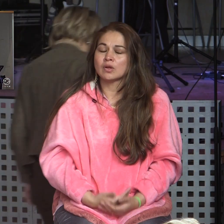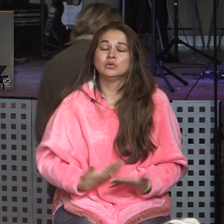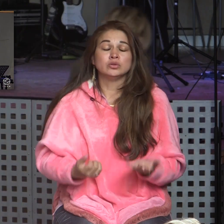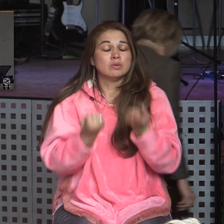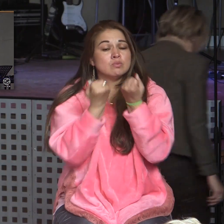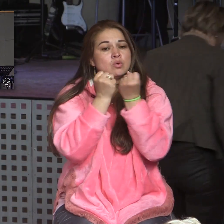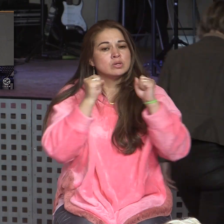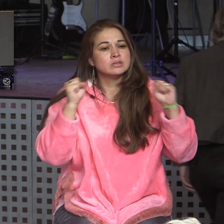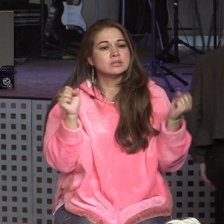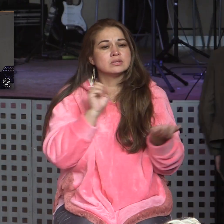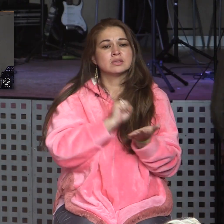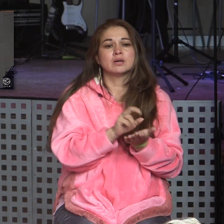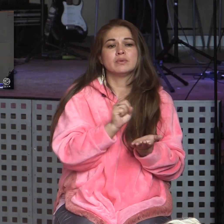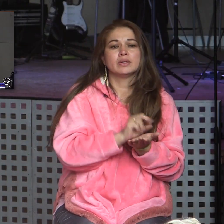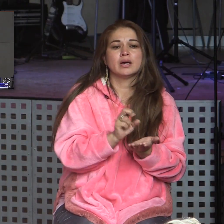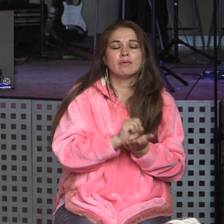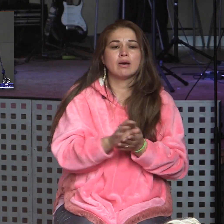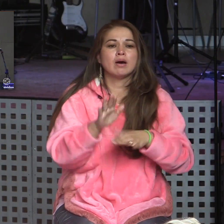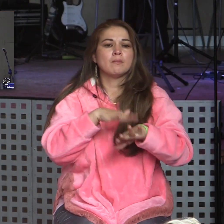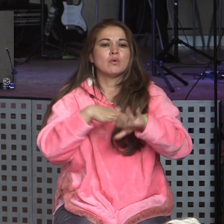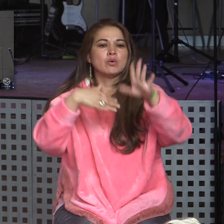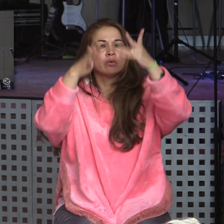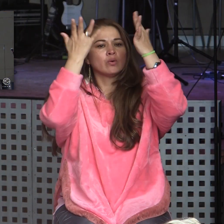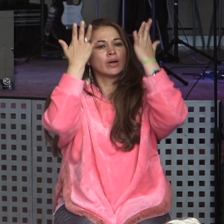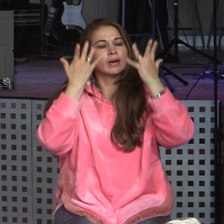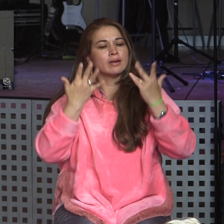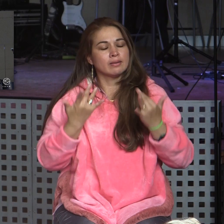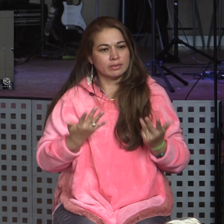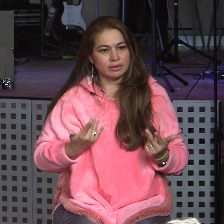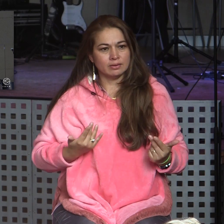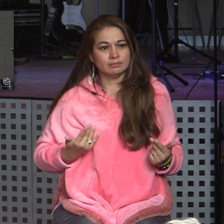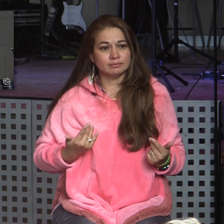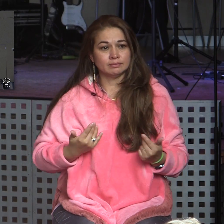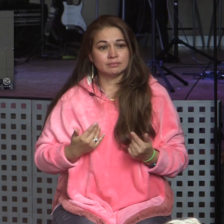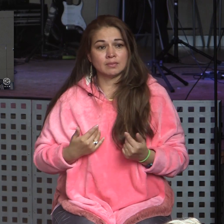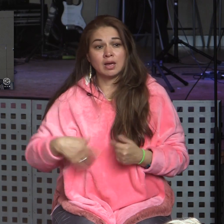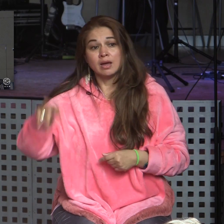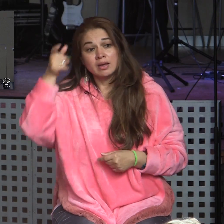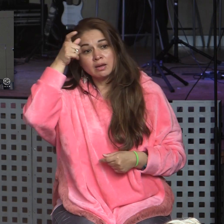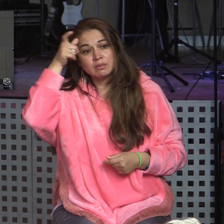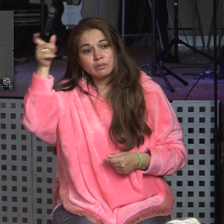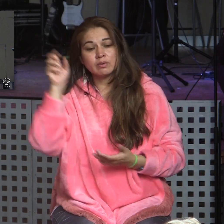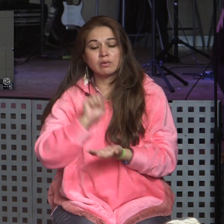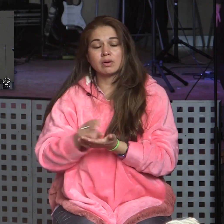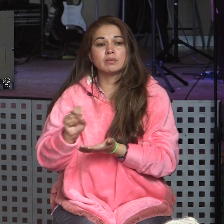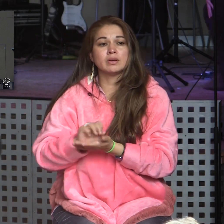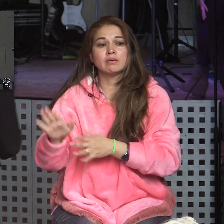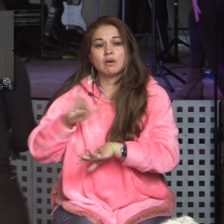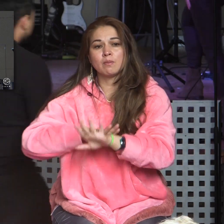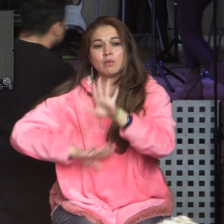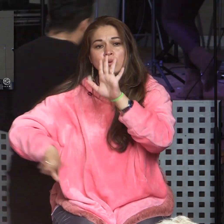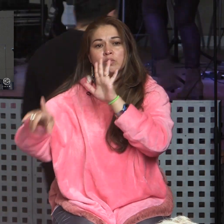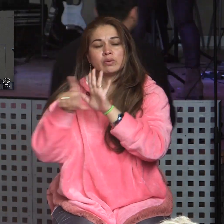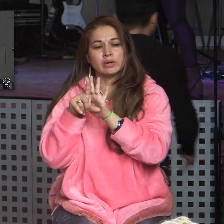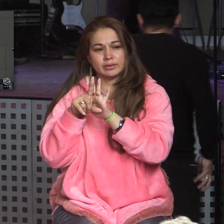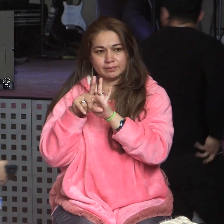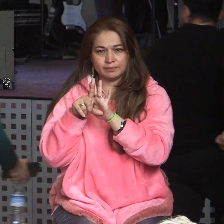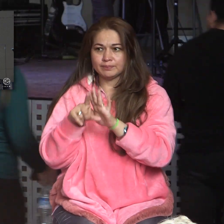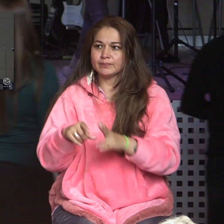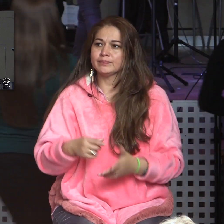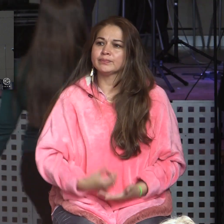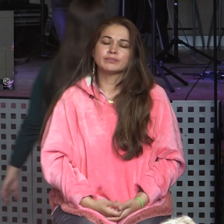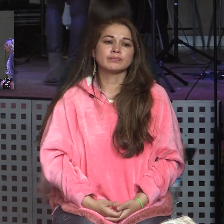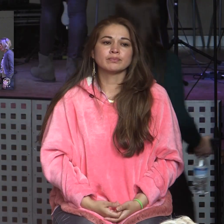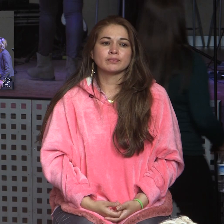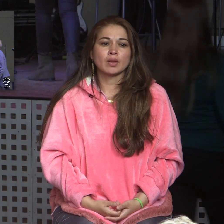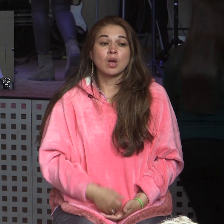gracia. Qué gran diferencia. La ley fue dada